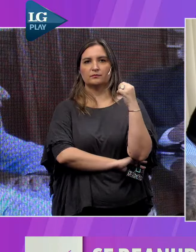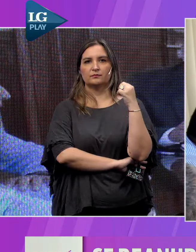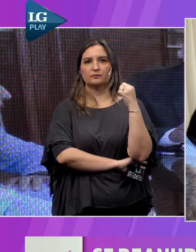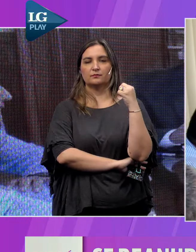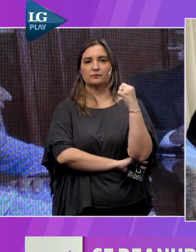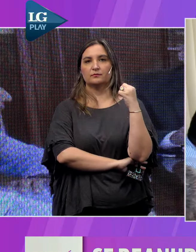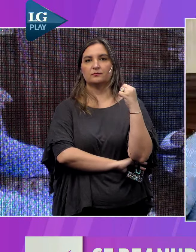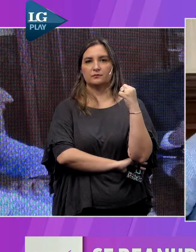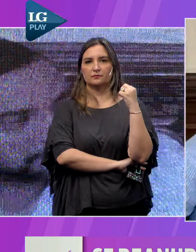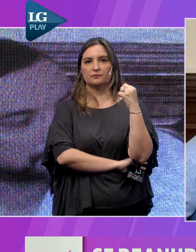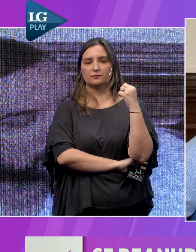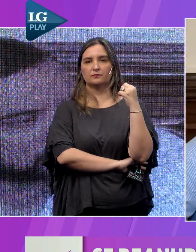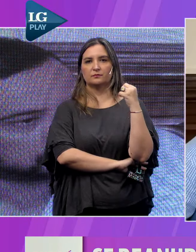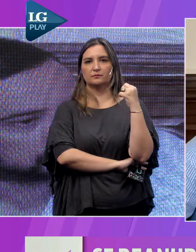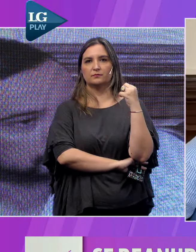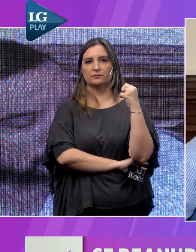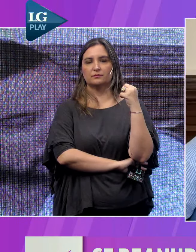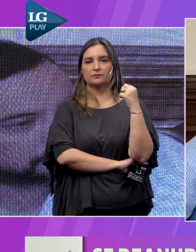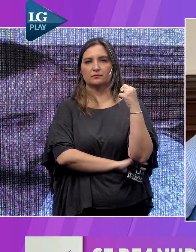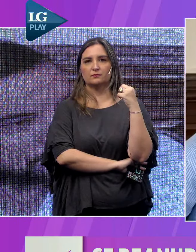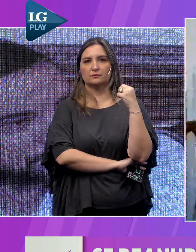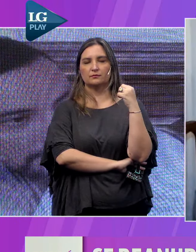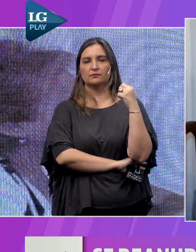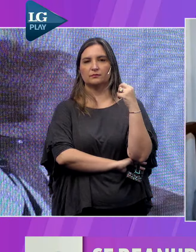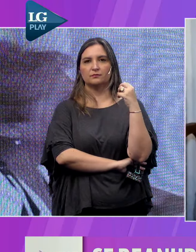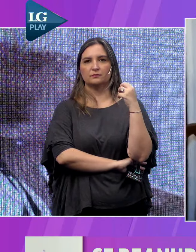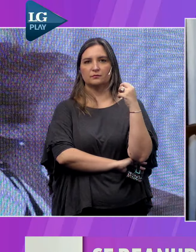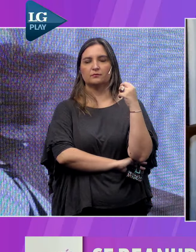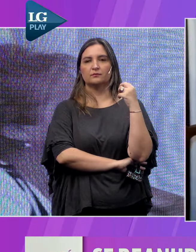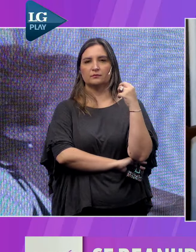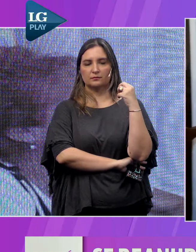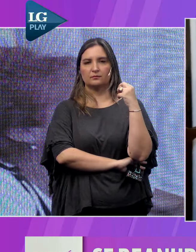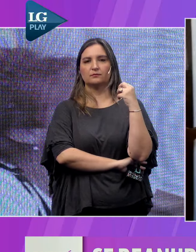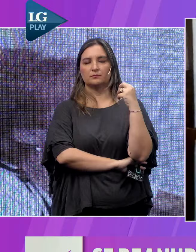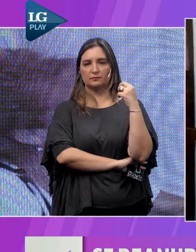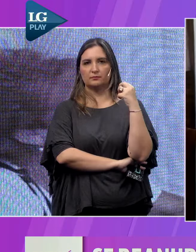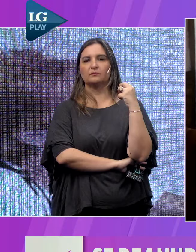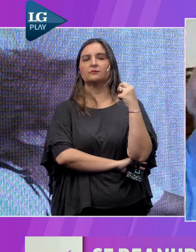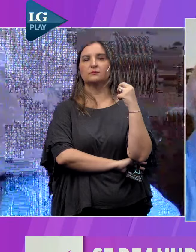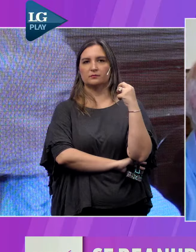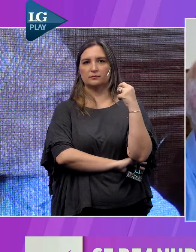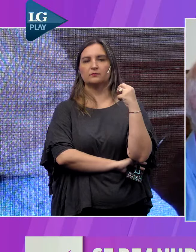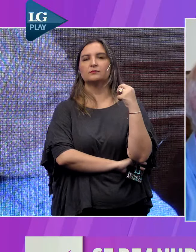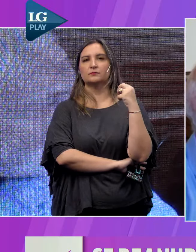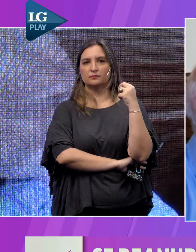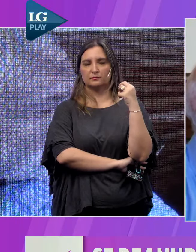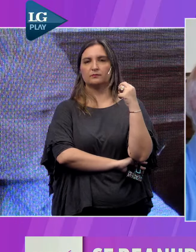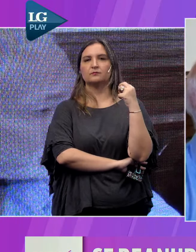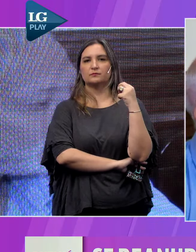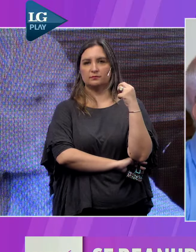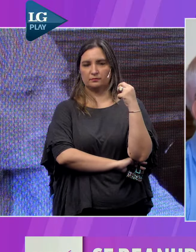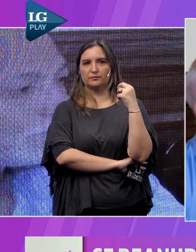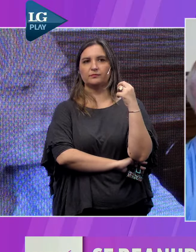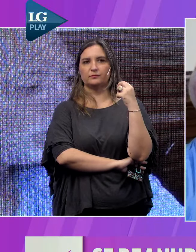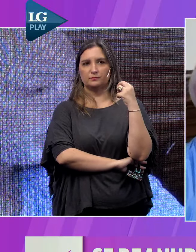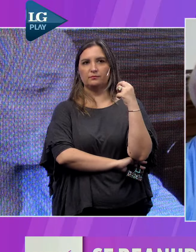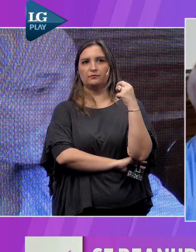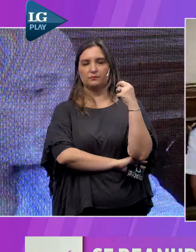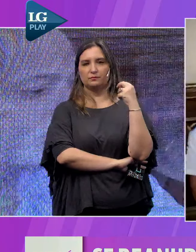social. Se lo asiste a través del Ministerio de Gobierno también, y gobernador impulsa esa política de